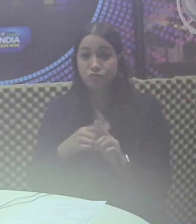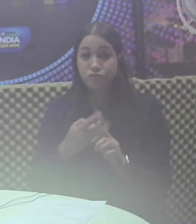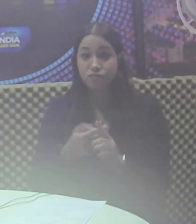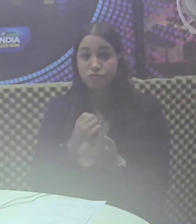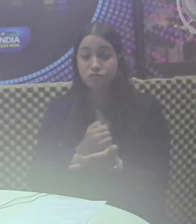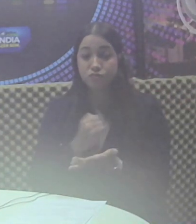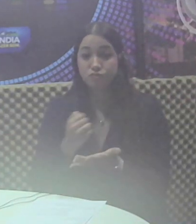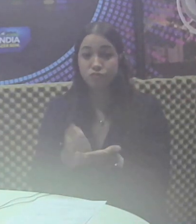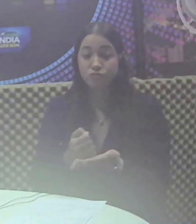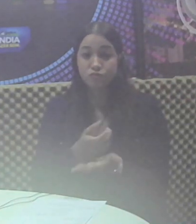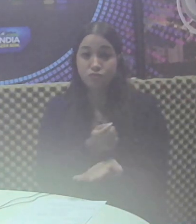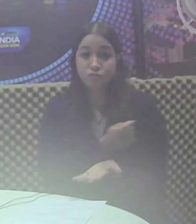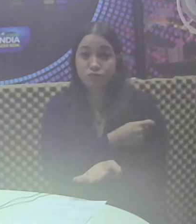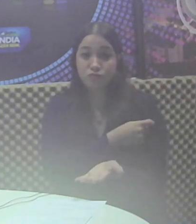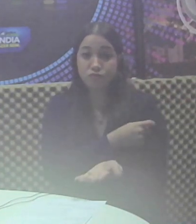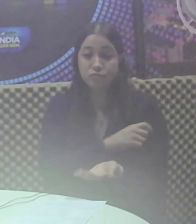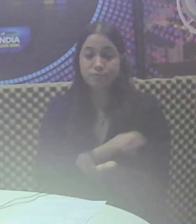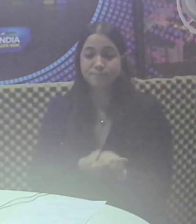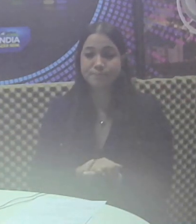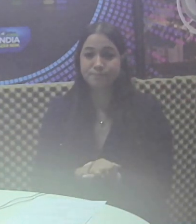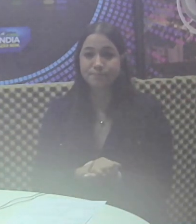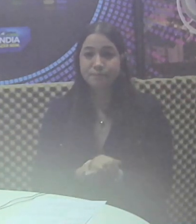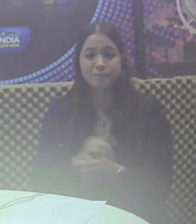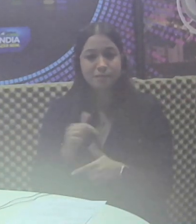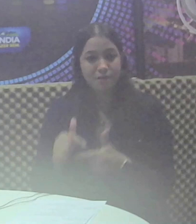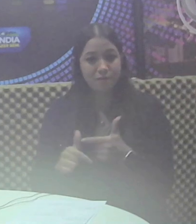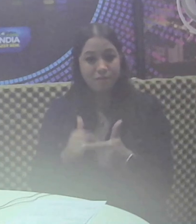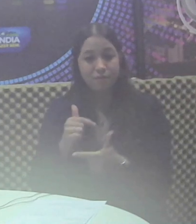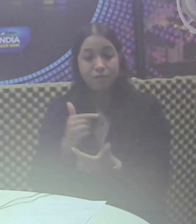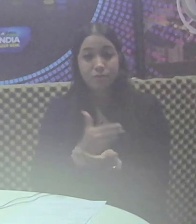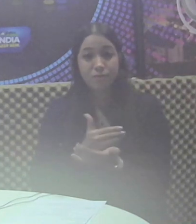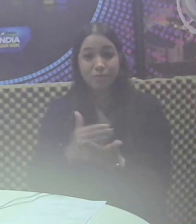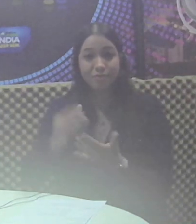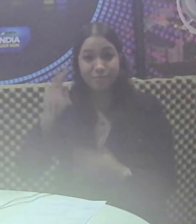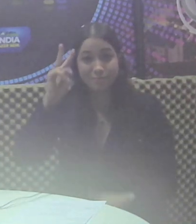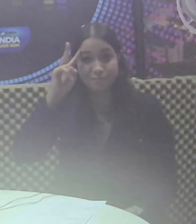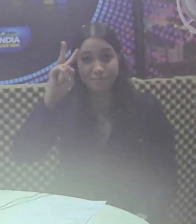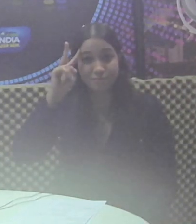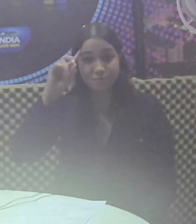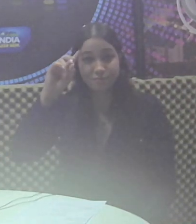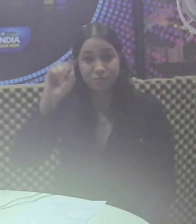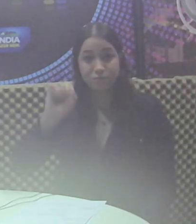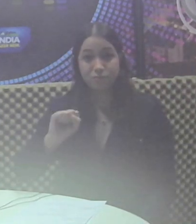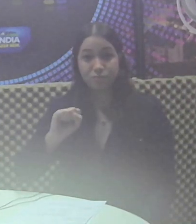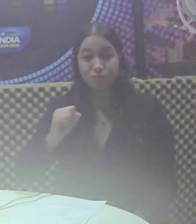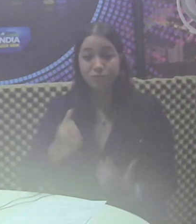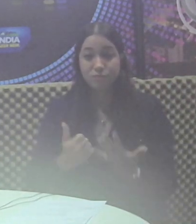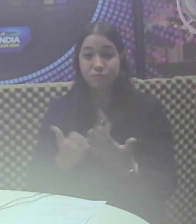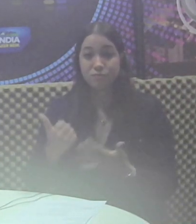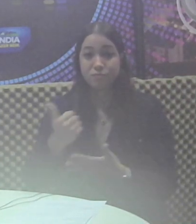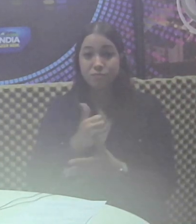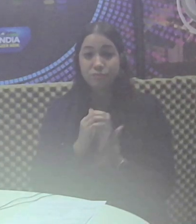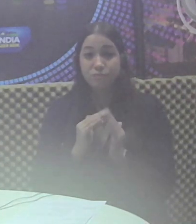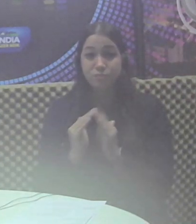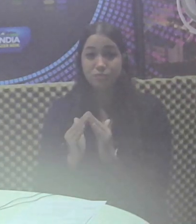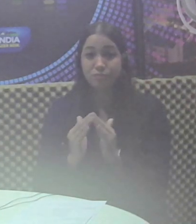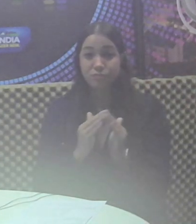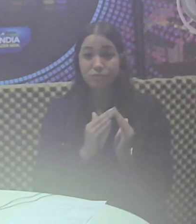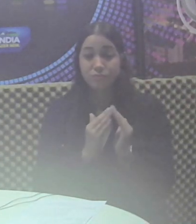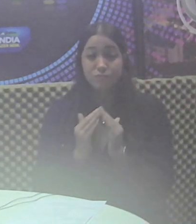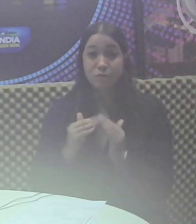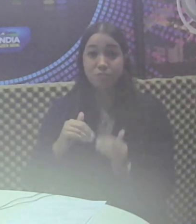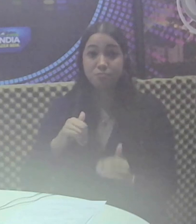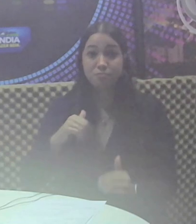atualização do cartão de vacina. Esse trabalho começará a partir de segunda-feira, dia 8, priorizando os bairros que aparecem como